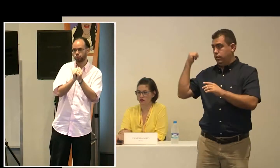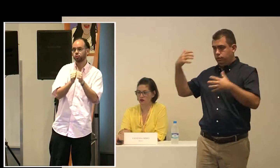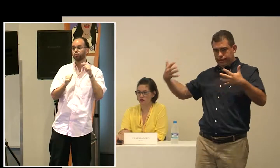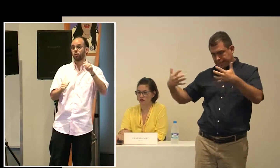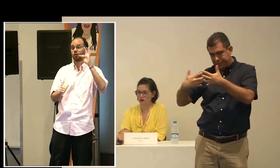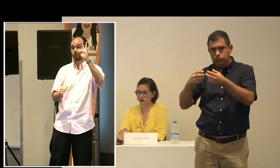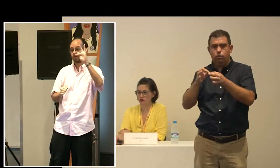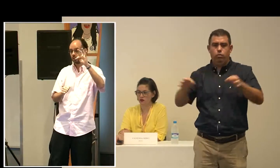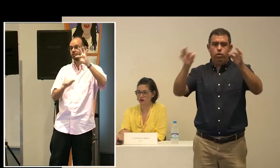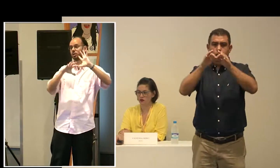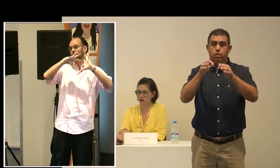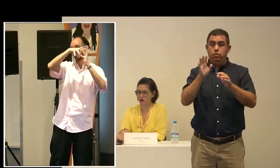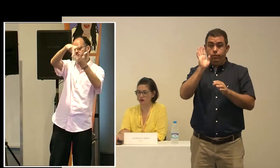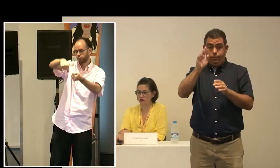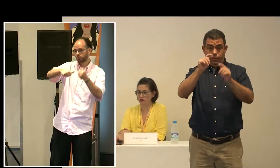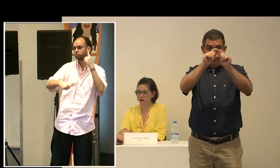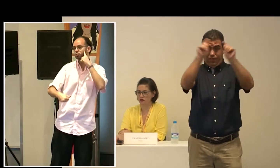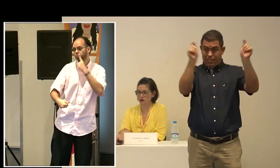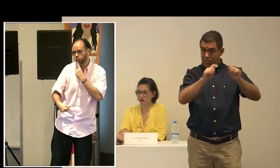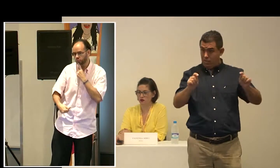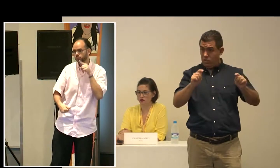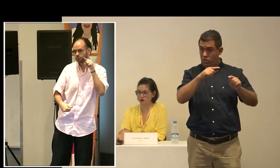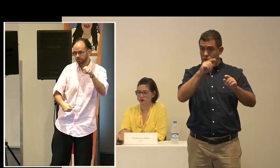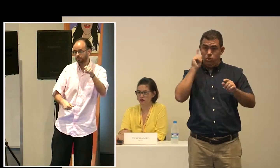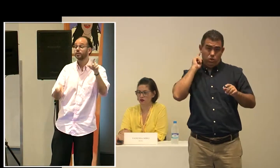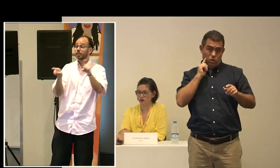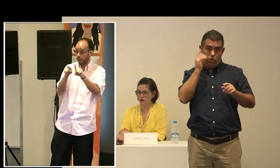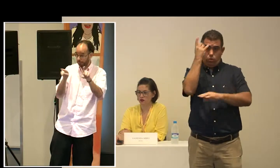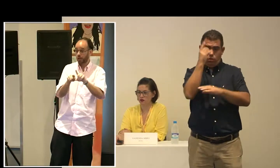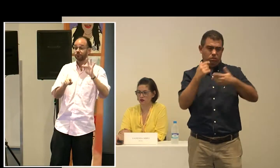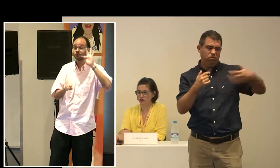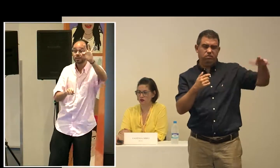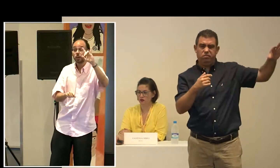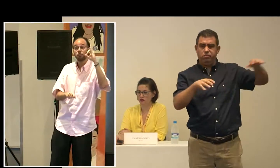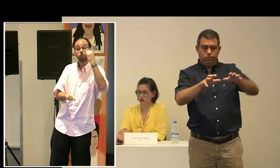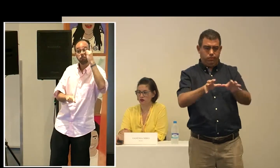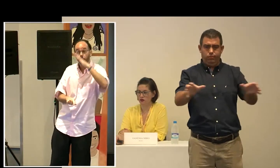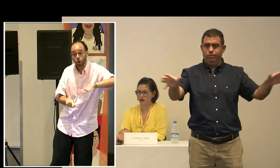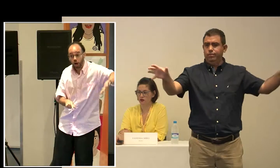a trabalhar juntamente com a Federação Mundial de Surdos.